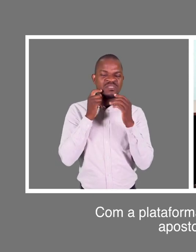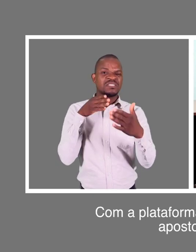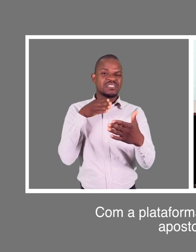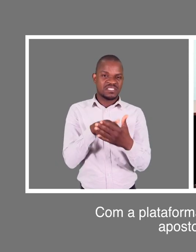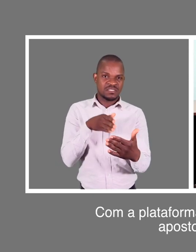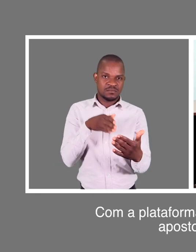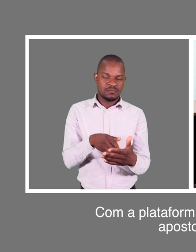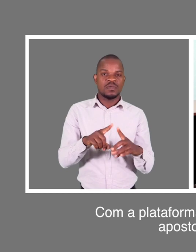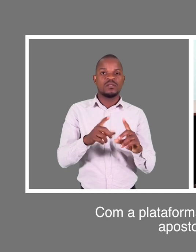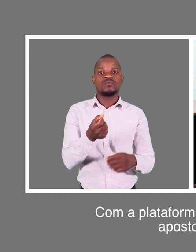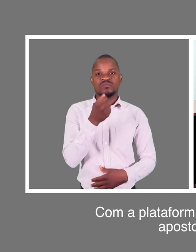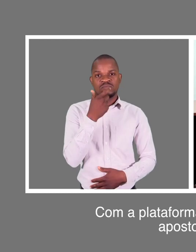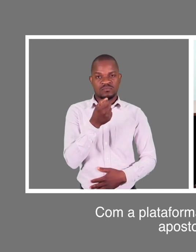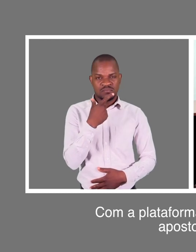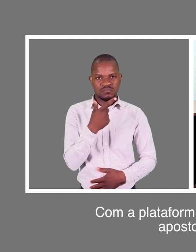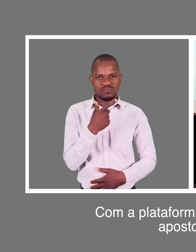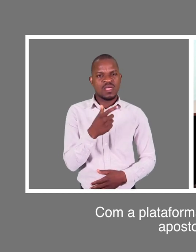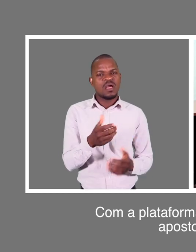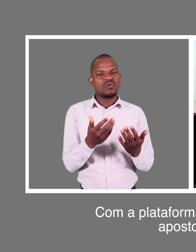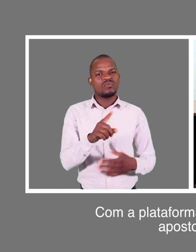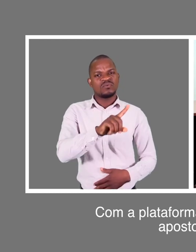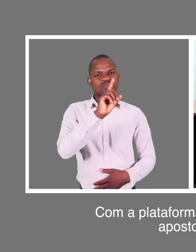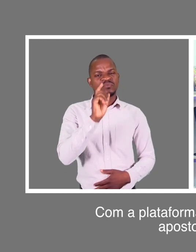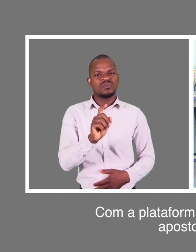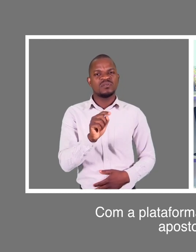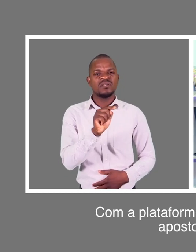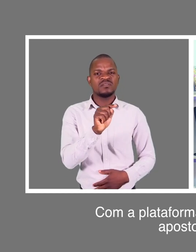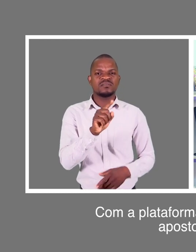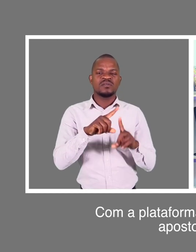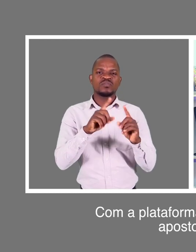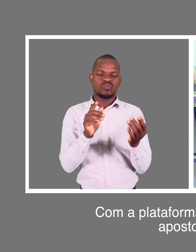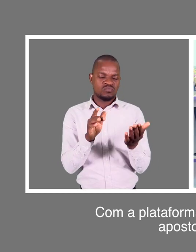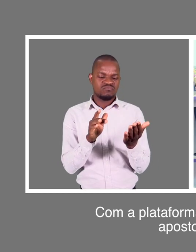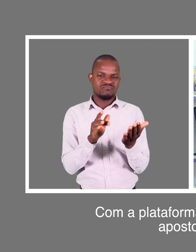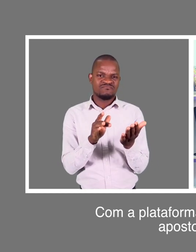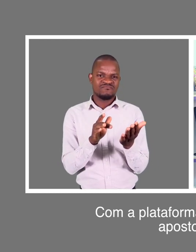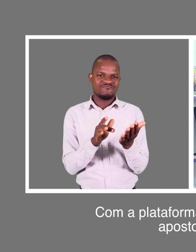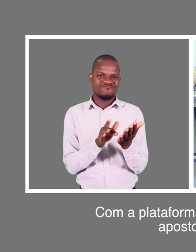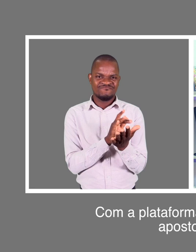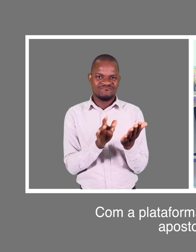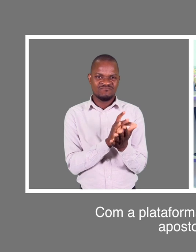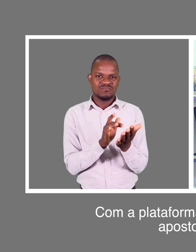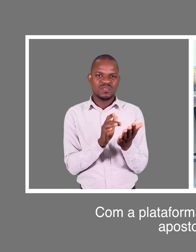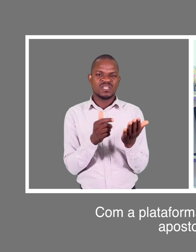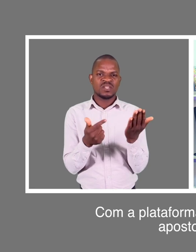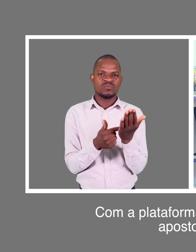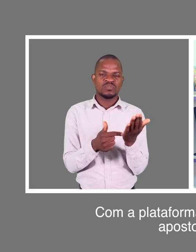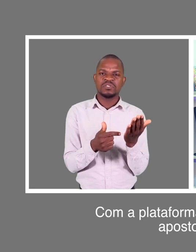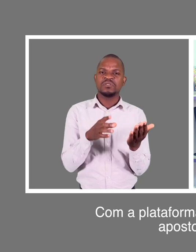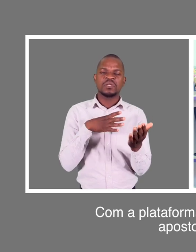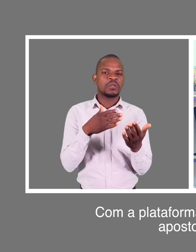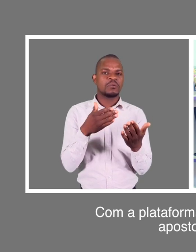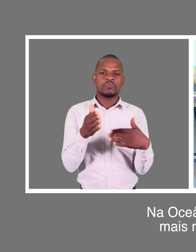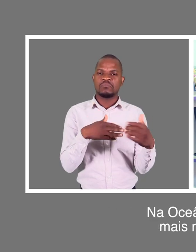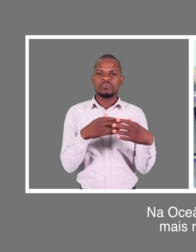medicamentos. Com a plataforma, tem alguns produtos postos para essas pessoas? Mesmo serviços?